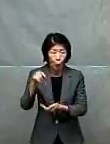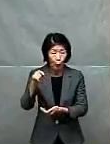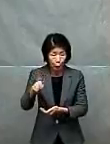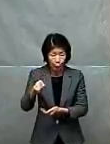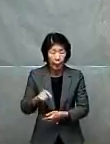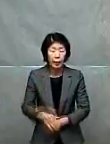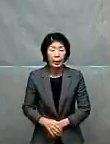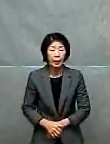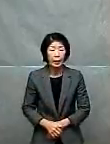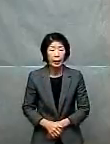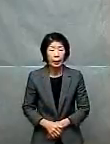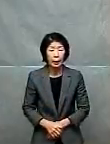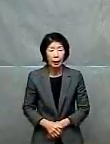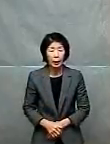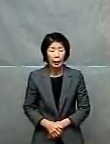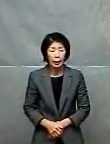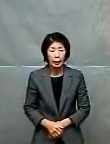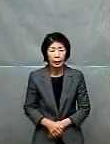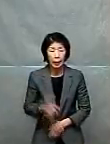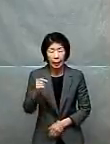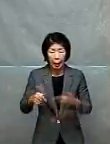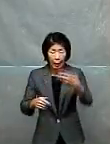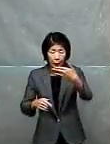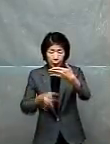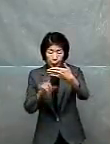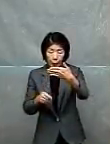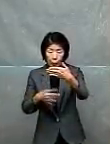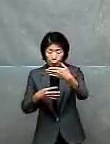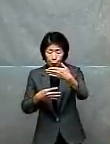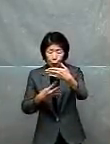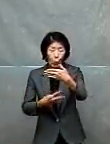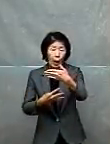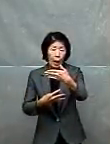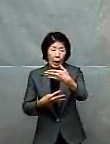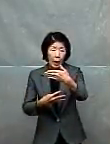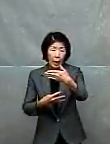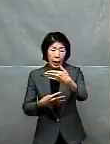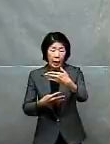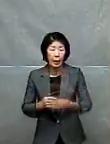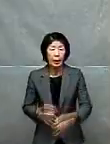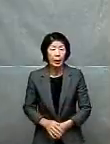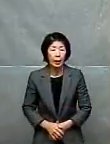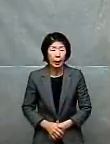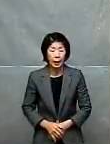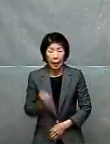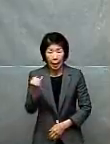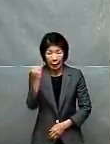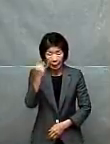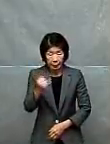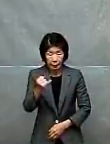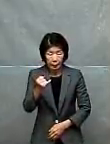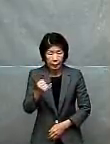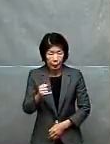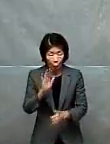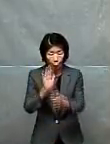い、まあ、その9月4日付で、はい、まあ、知事の後援会設立